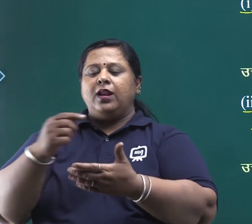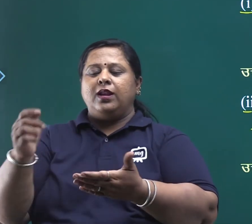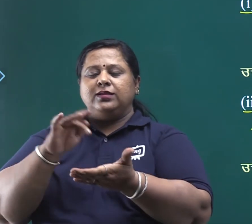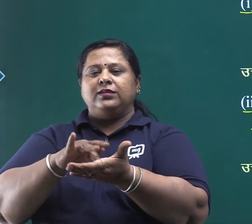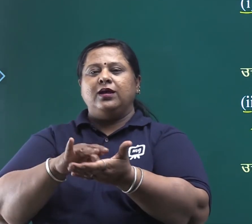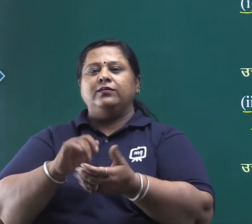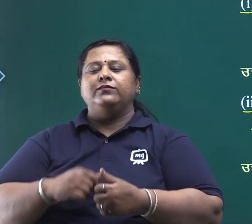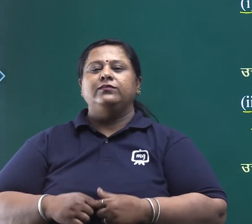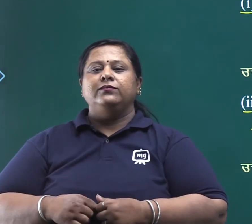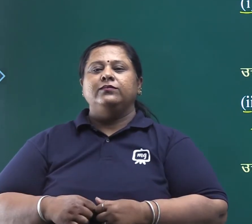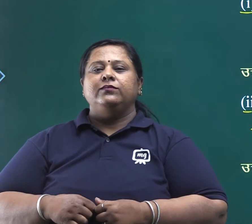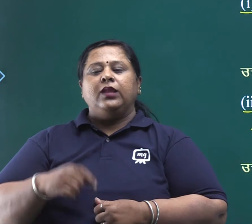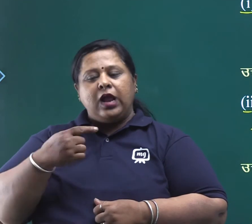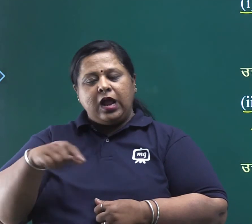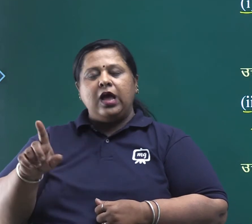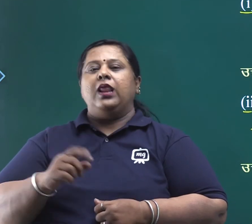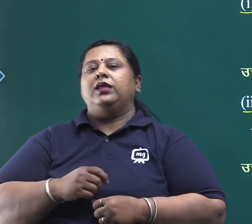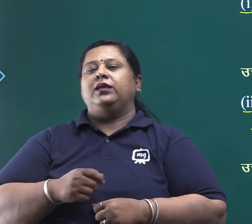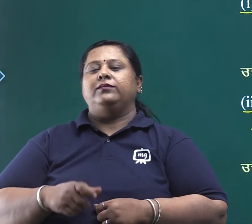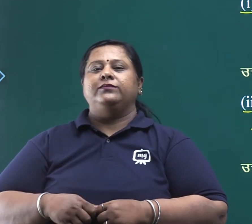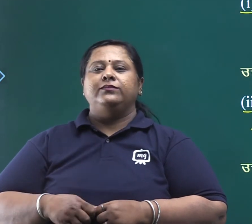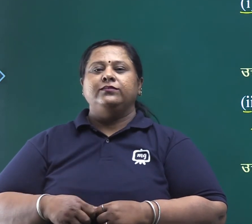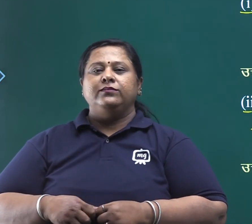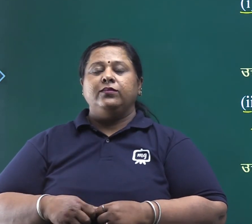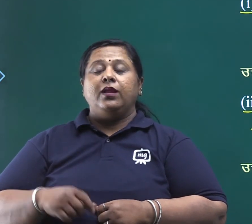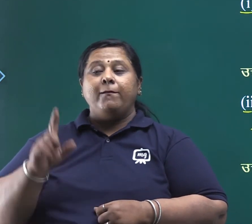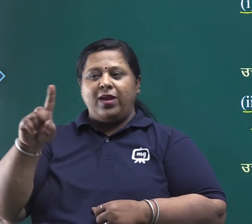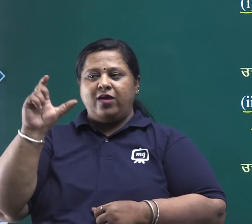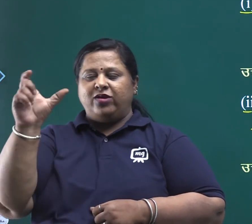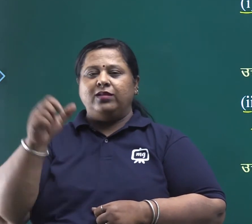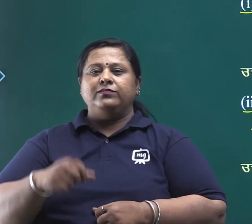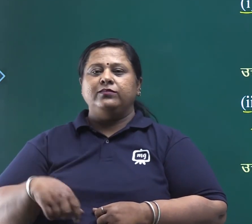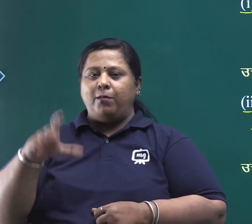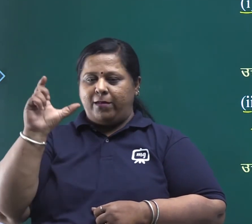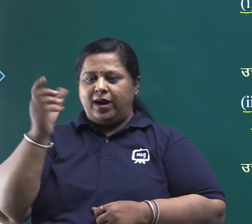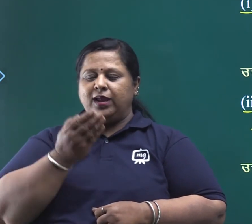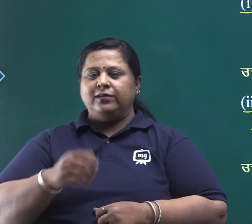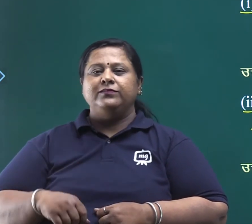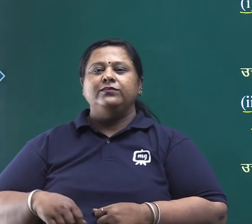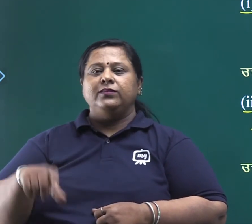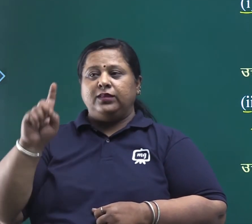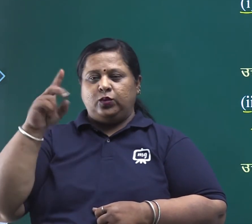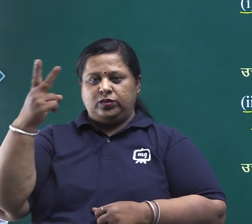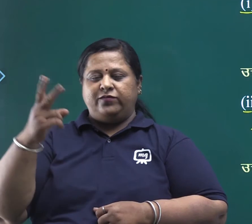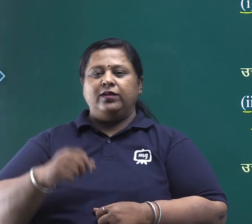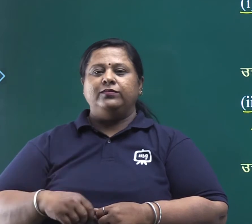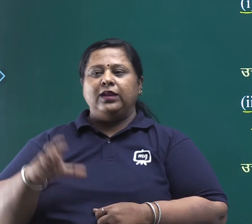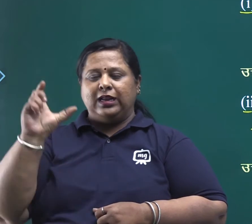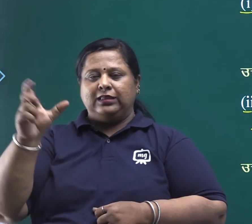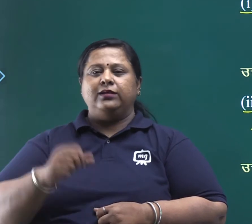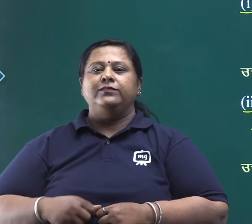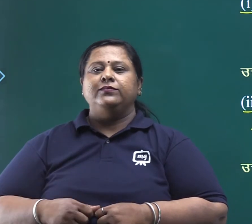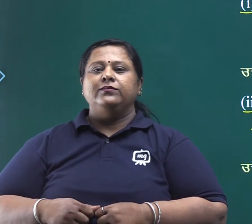स्थान कर रही थी। पहला विकल्प पढ़ाई, या दूसरा विकल्प